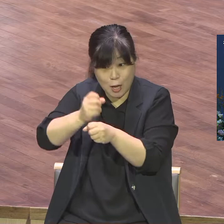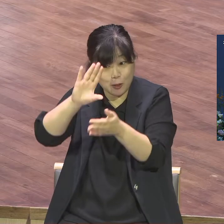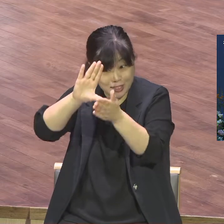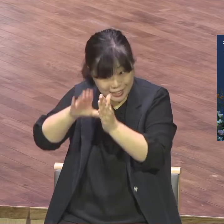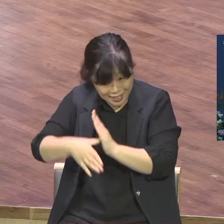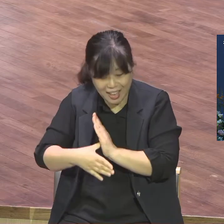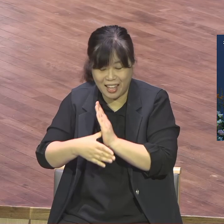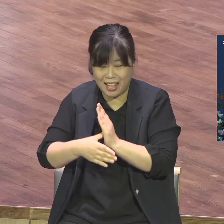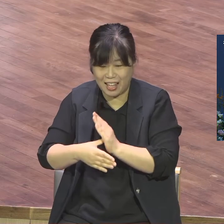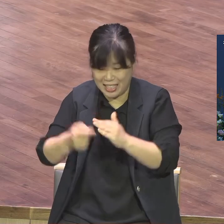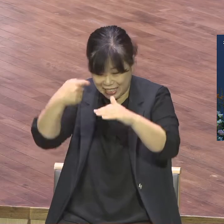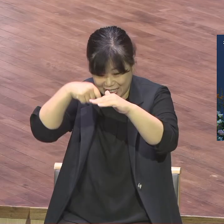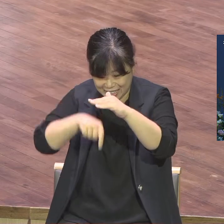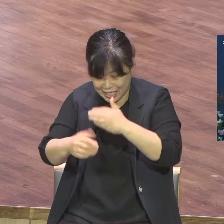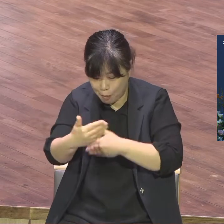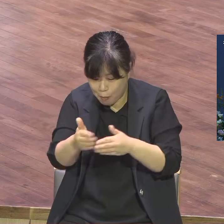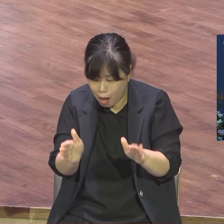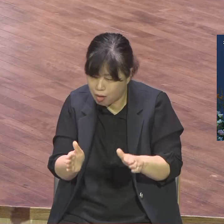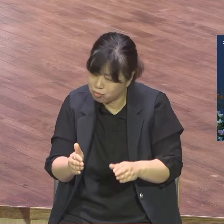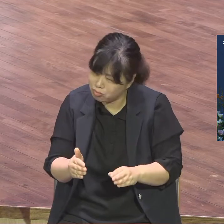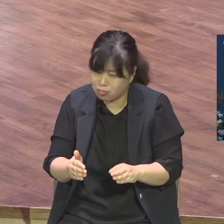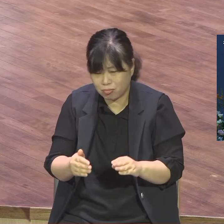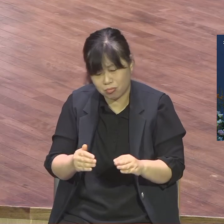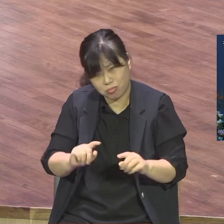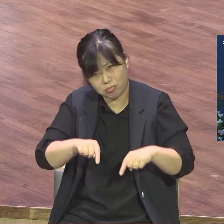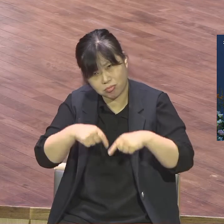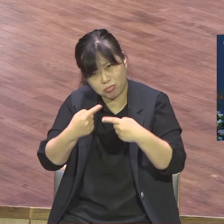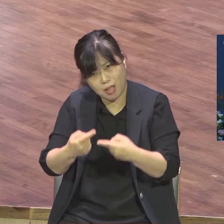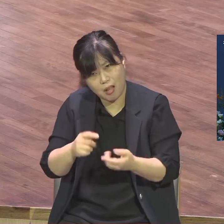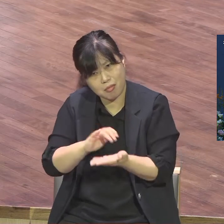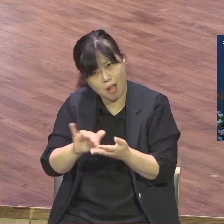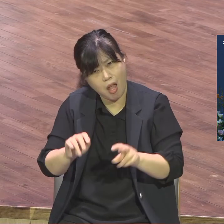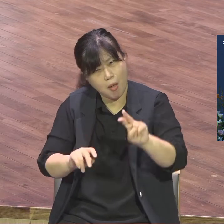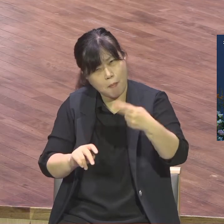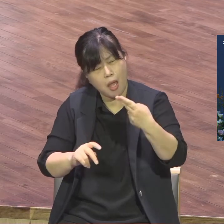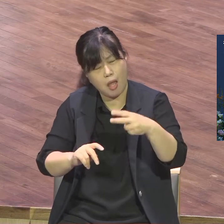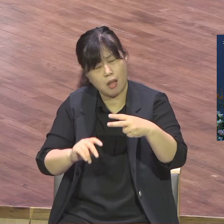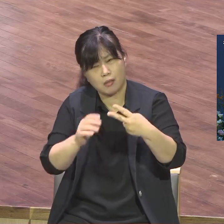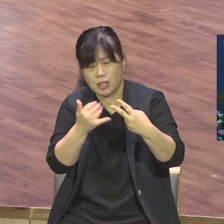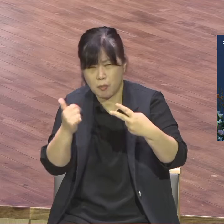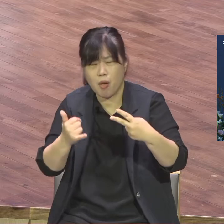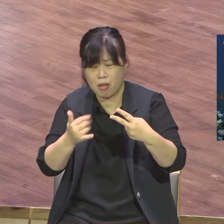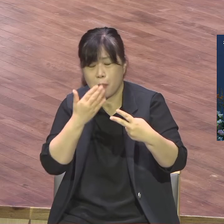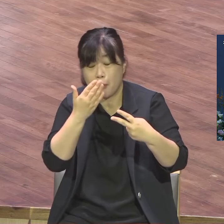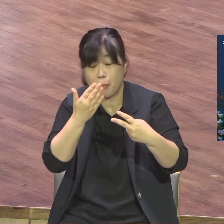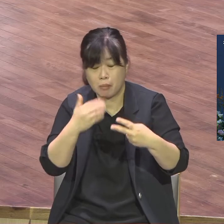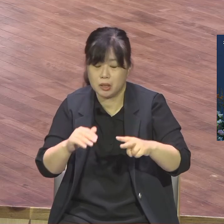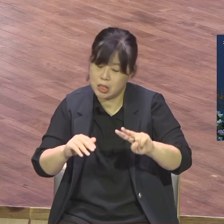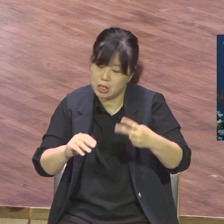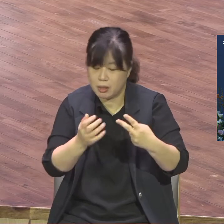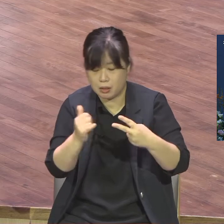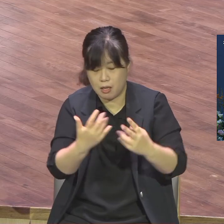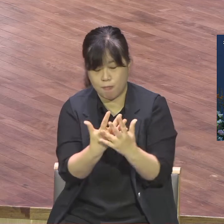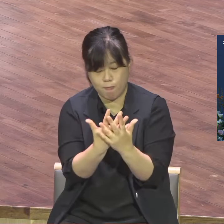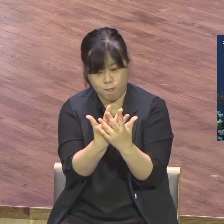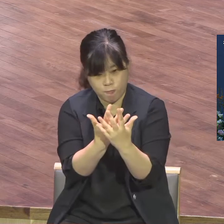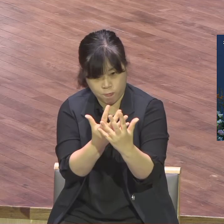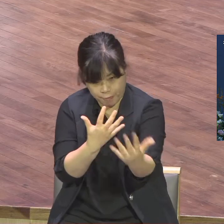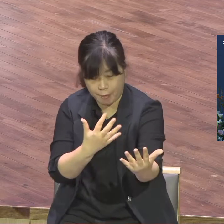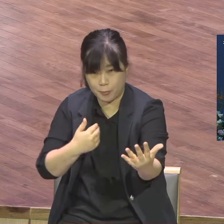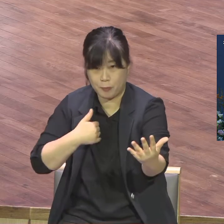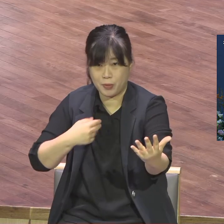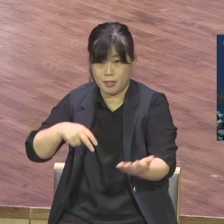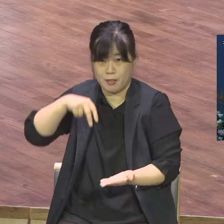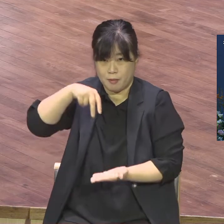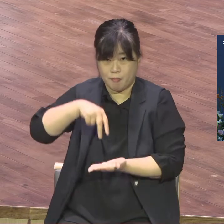꽉 들어오니까 내가 안수를 해야 되겠네. 안수를 못 내가 어떻게 안수했냐. 이게 서가 등 있죠. 여러분 등받이 그걸 내 발로